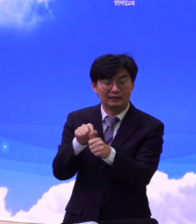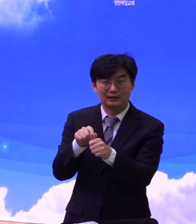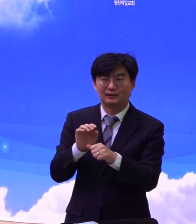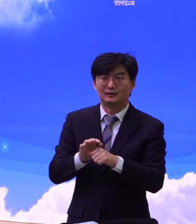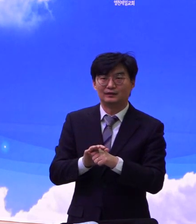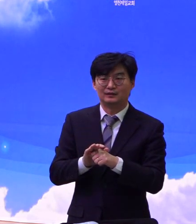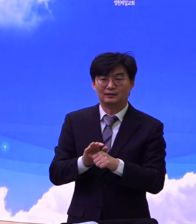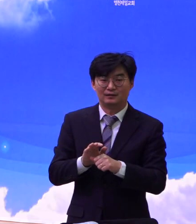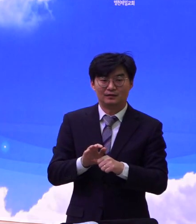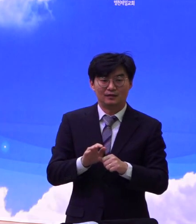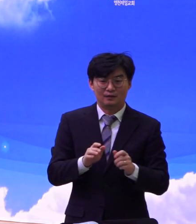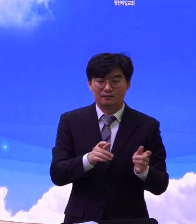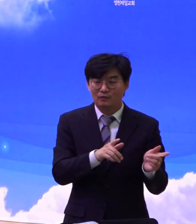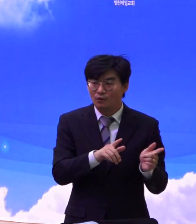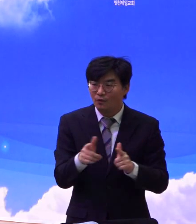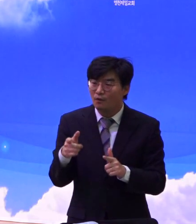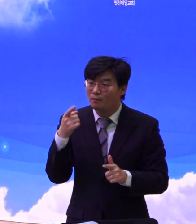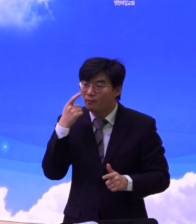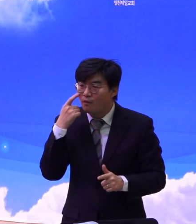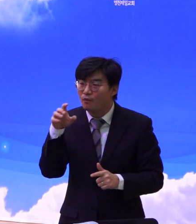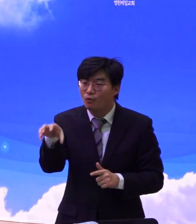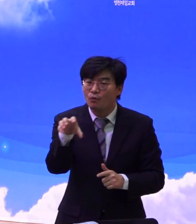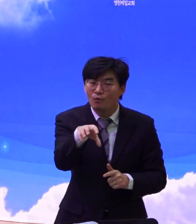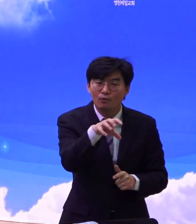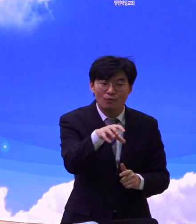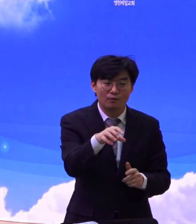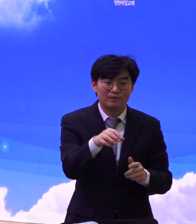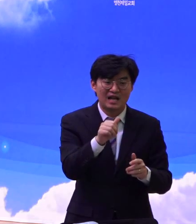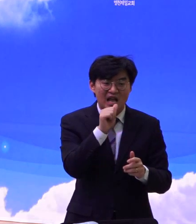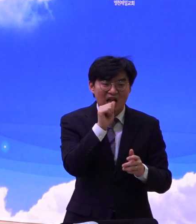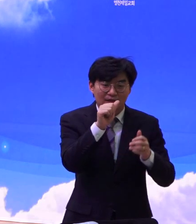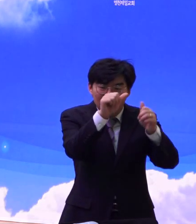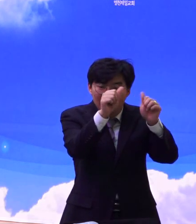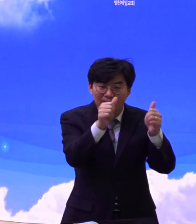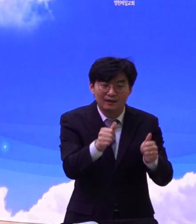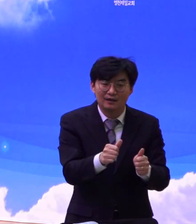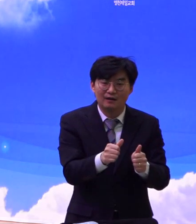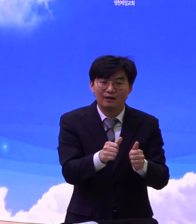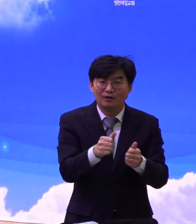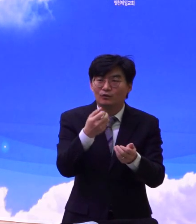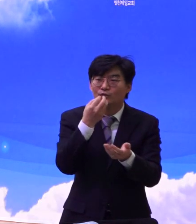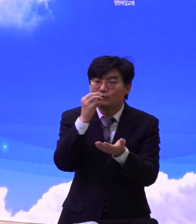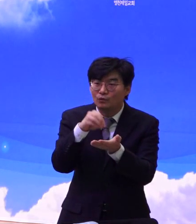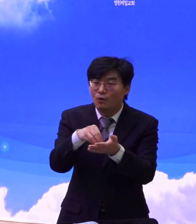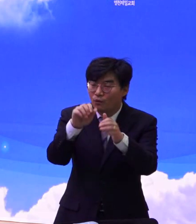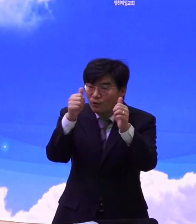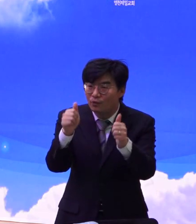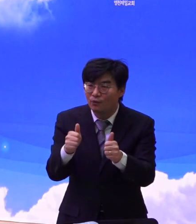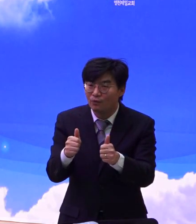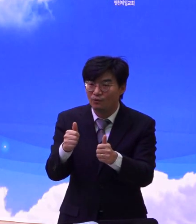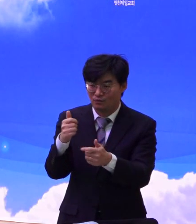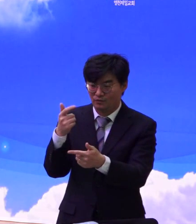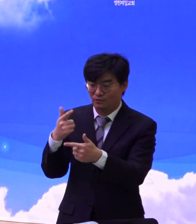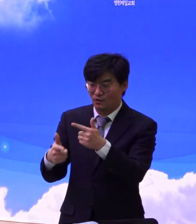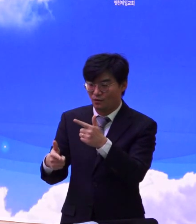있었던 산당들을 제거하고 주상을 깨뜨리고 아세라 목상을 찍어버리고 이런